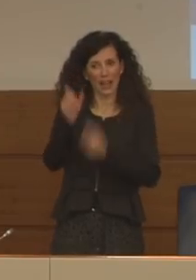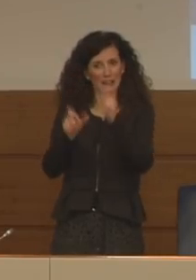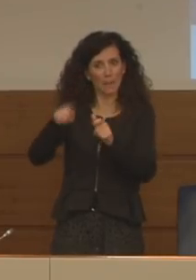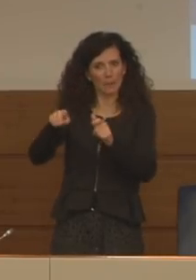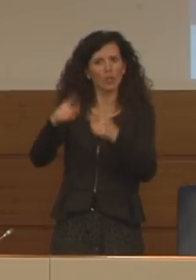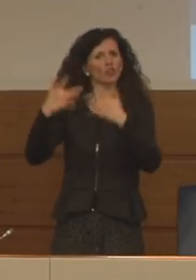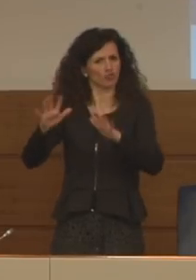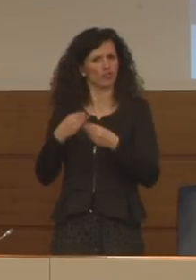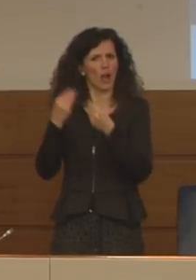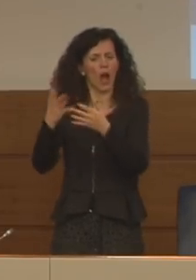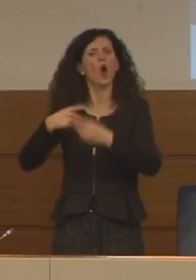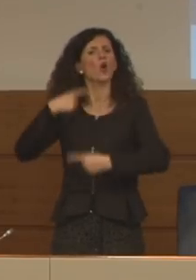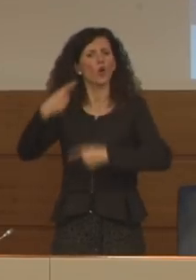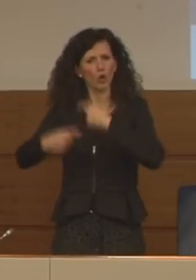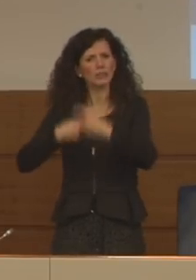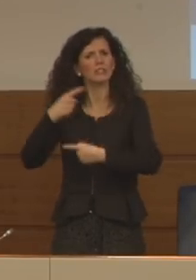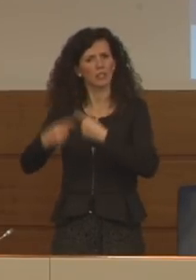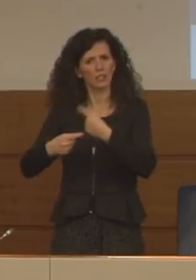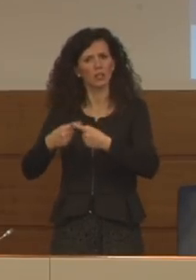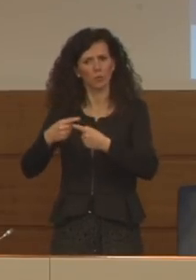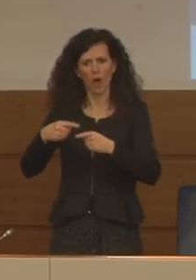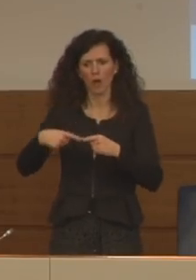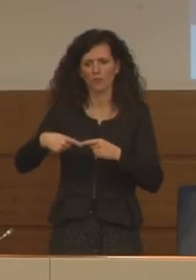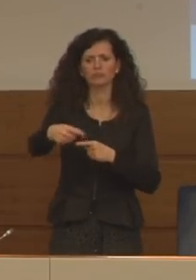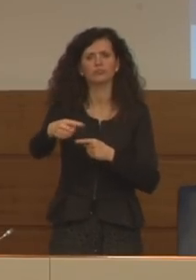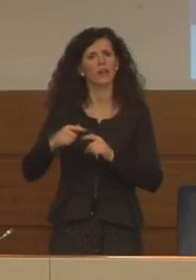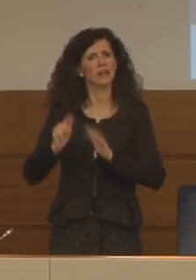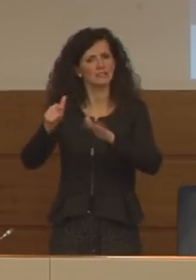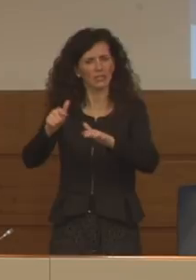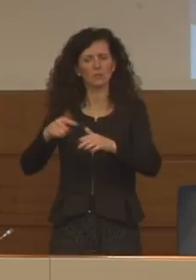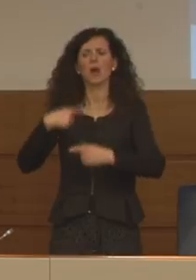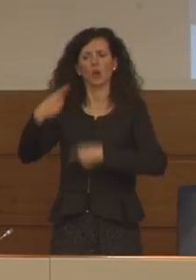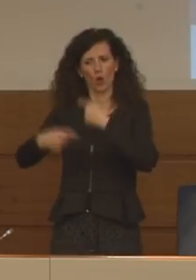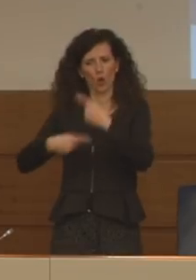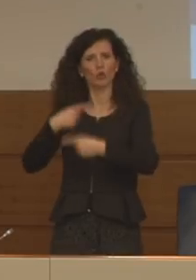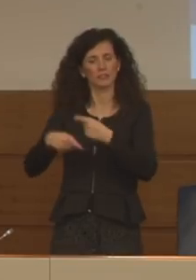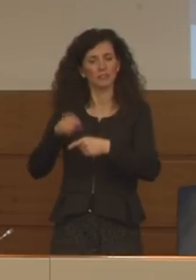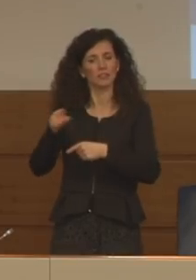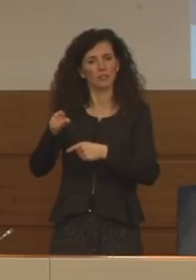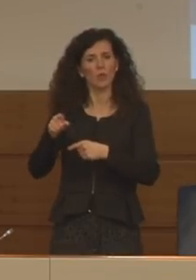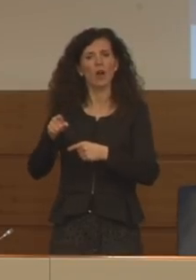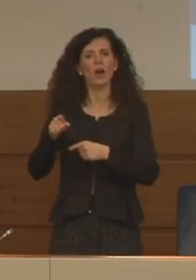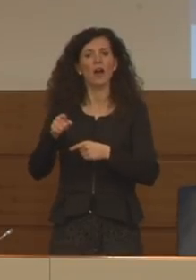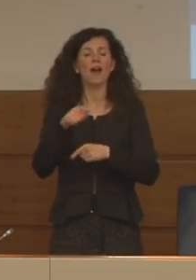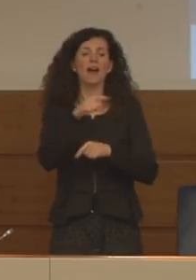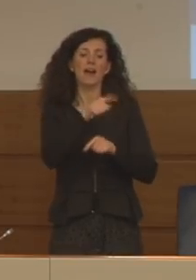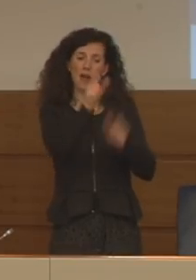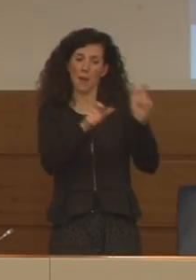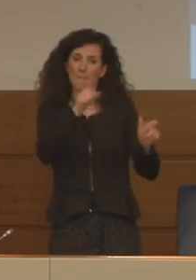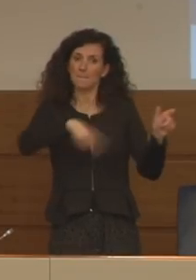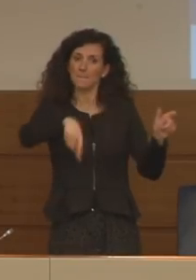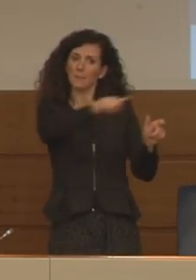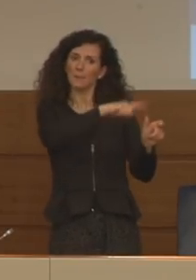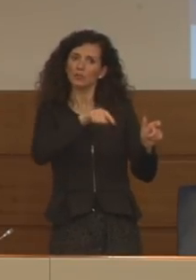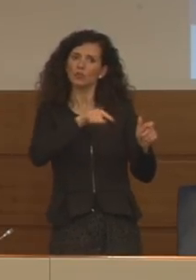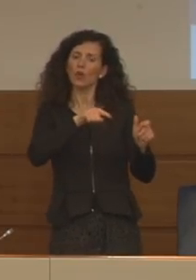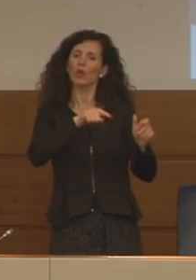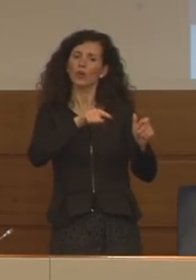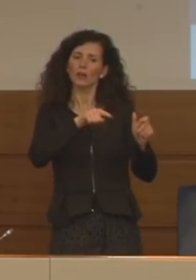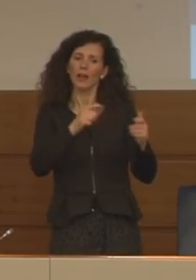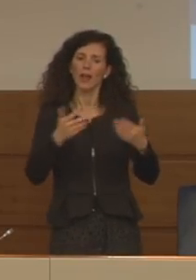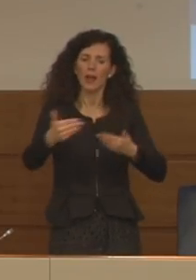continueranno a ricevere nelle prossime nei prossimi giorni settimane erano parte di un di una raccolta dati